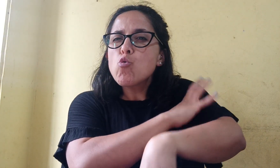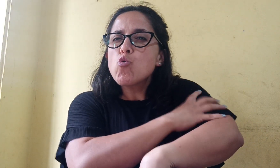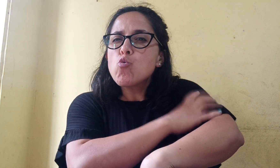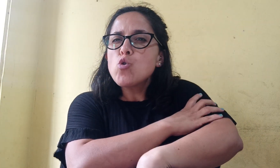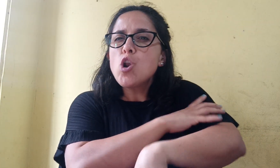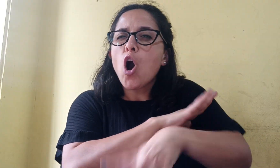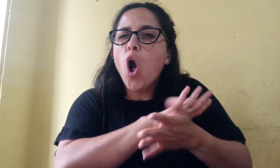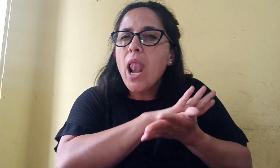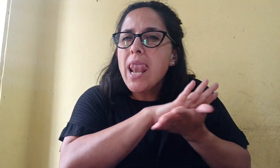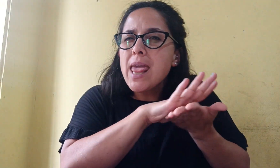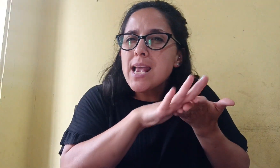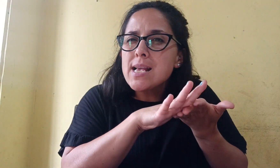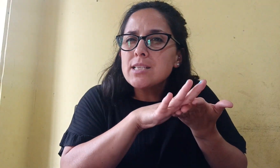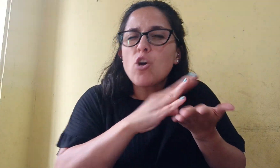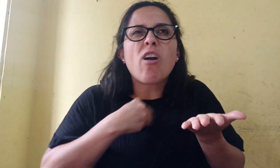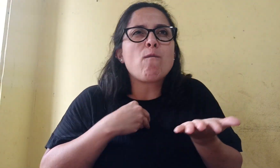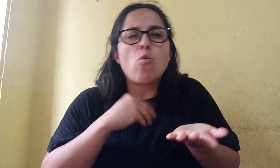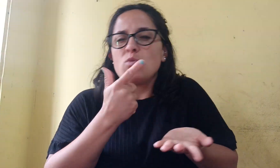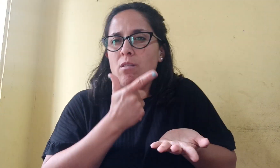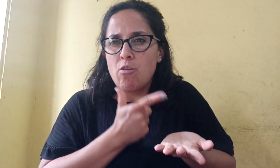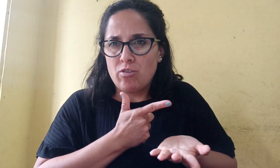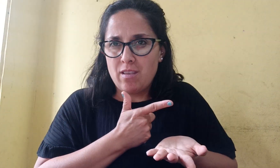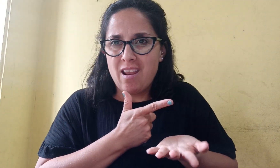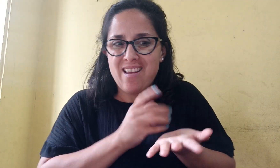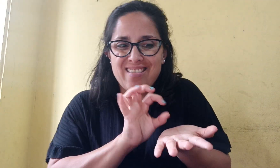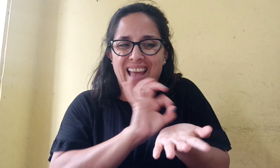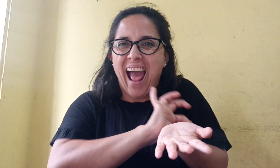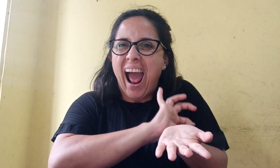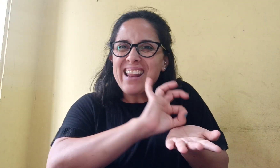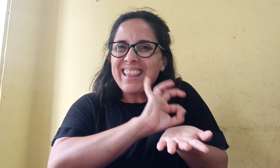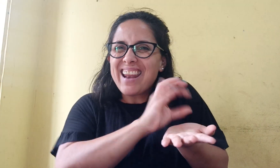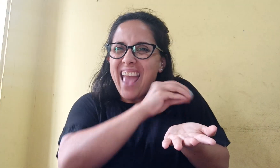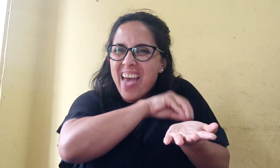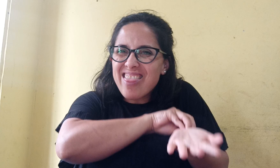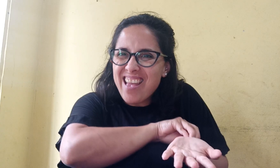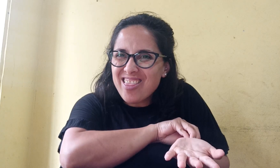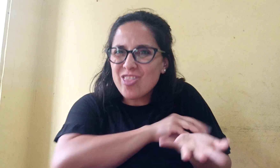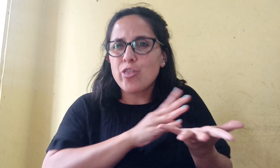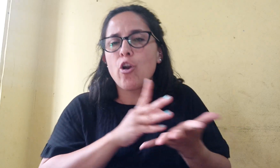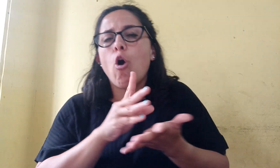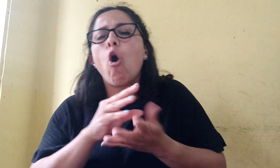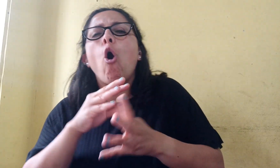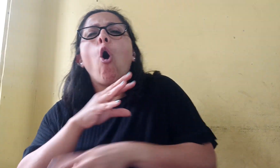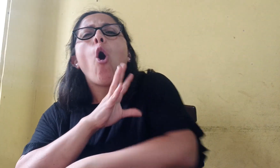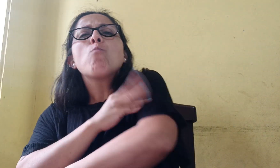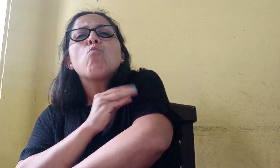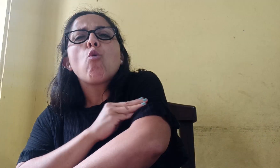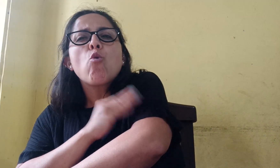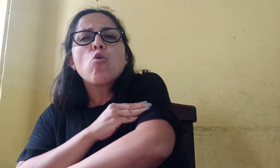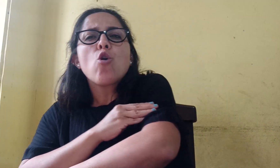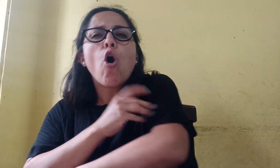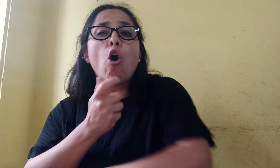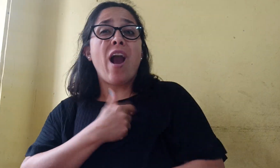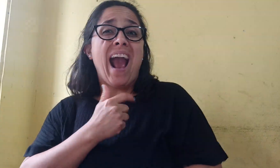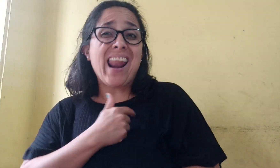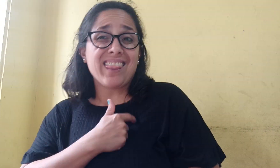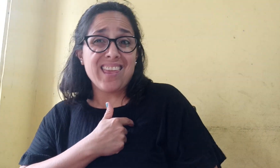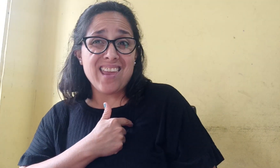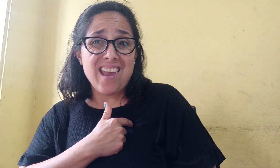involuntario, por ejemplo, que está dentro de las arterias, ¿sí? El músculo cardíaco, ¿sí? O sea, el corazón,